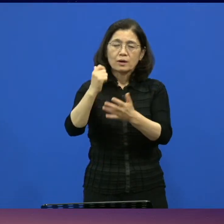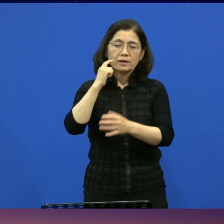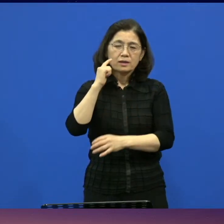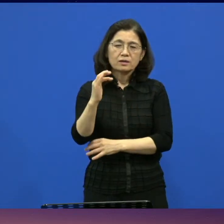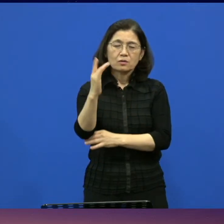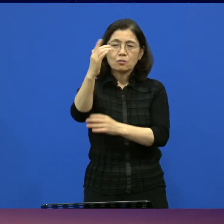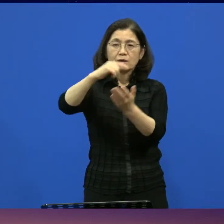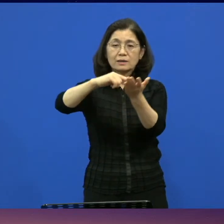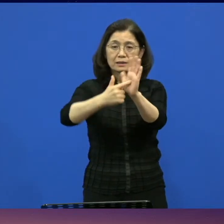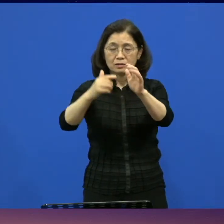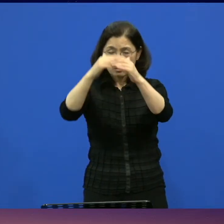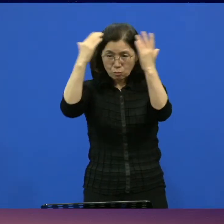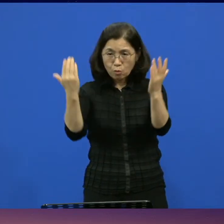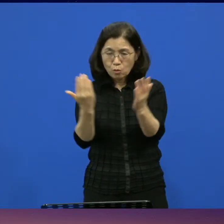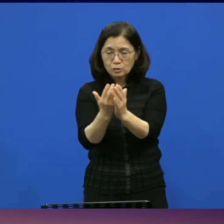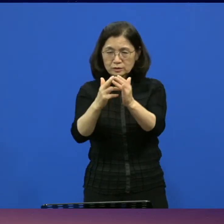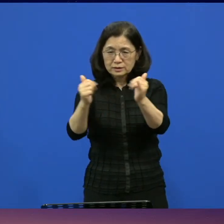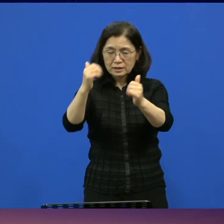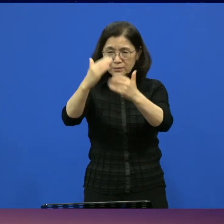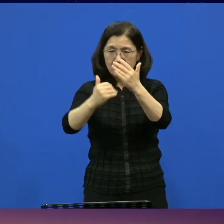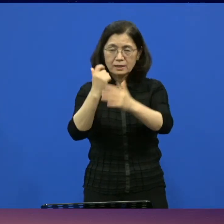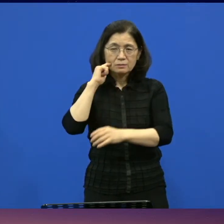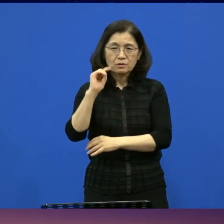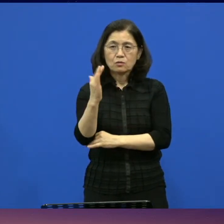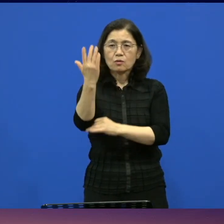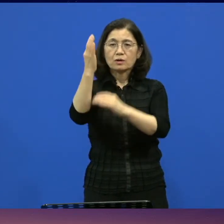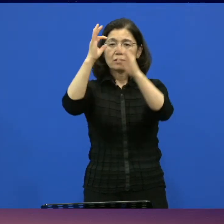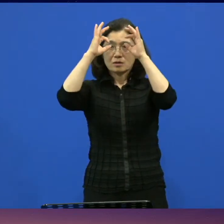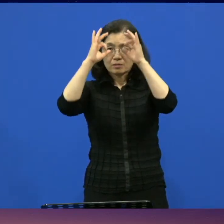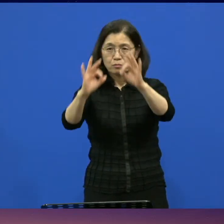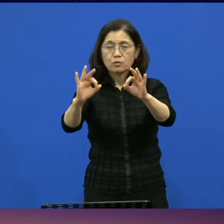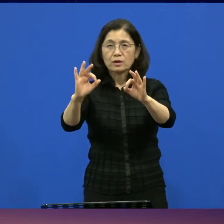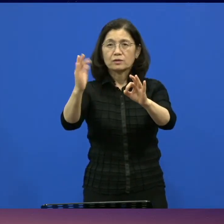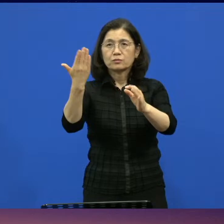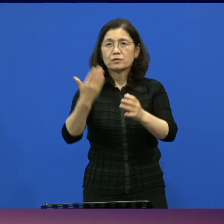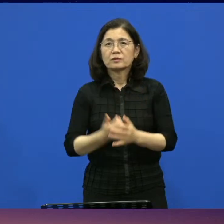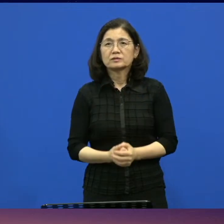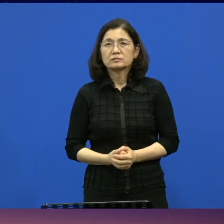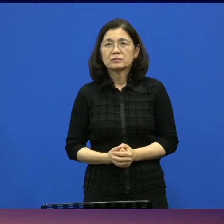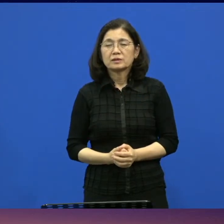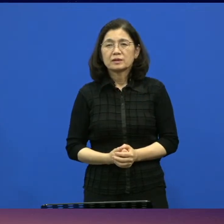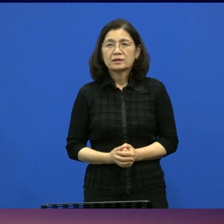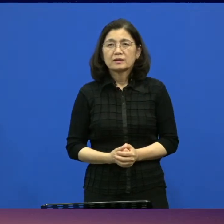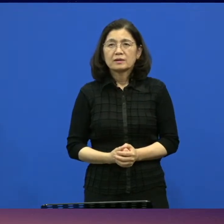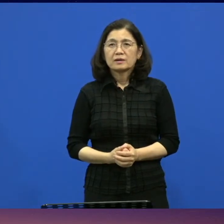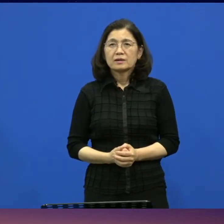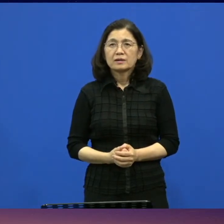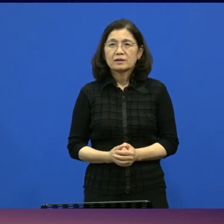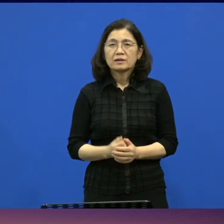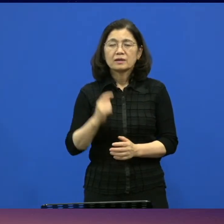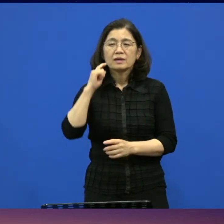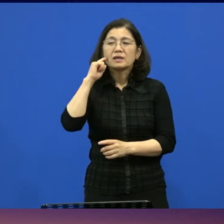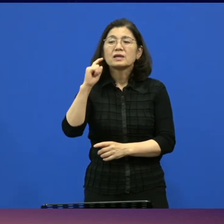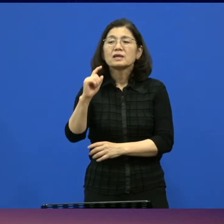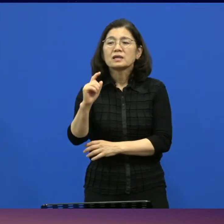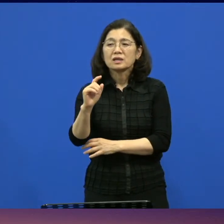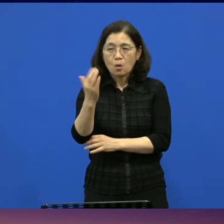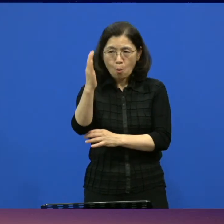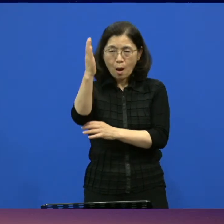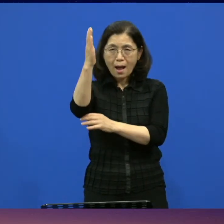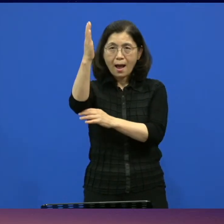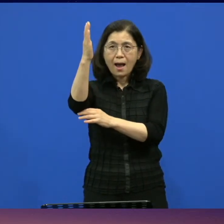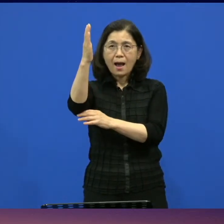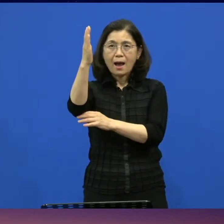영광을 보게 하셨다는 거예요. 여러분이 오늘 여기에서 우리가 눈여겨보아야 할 단어가 하나 있어요. 그게 뭐냐? 영광이라는 단어예요.